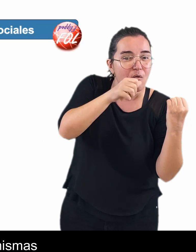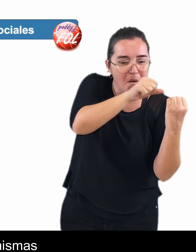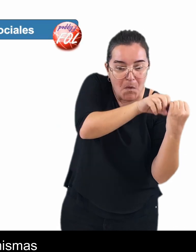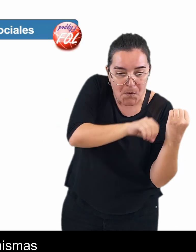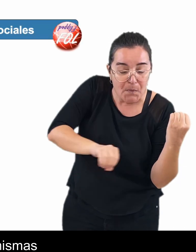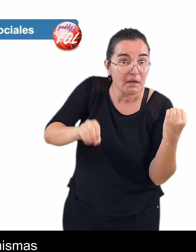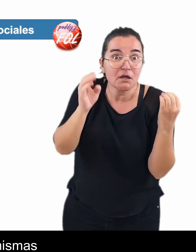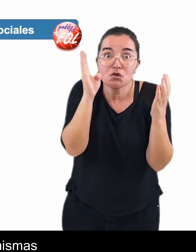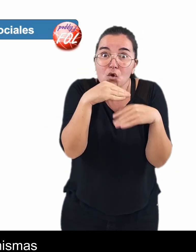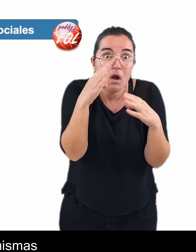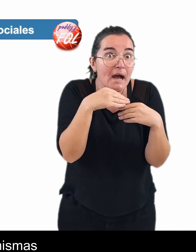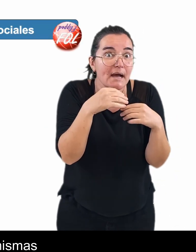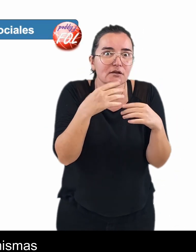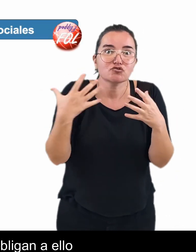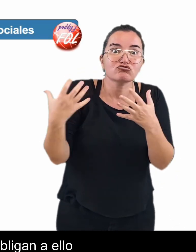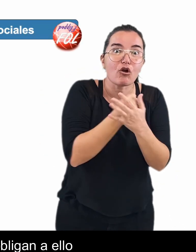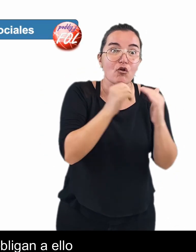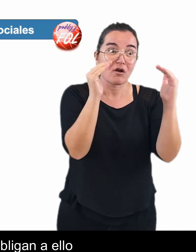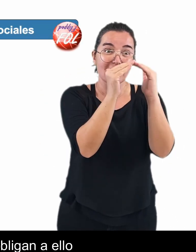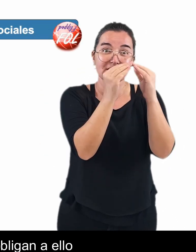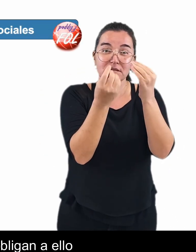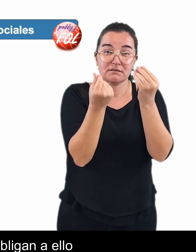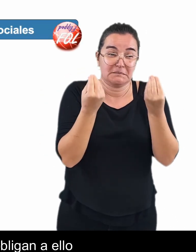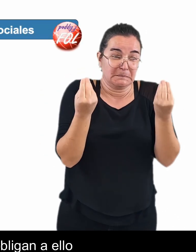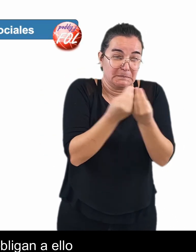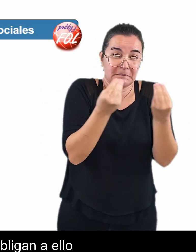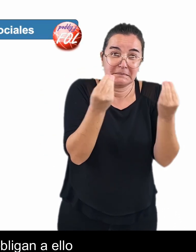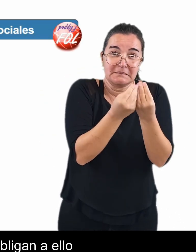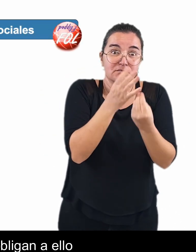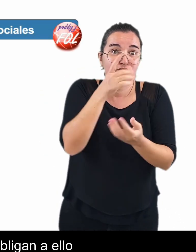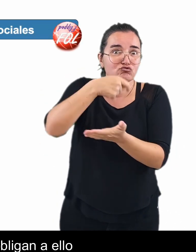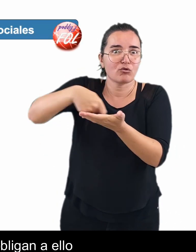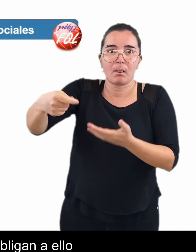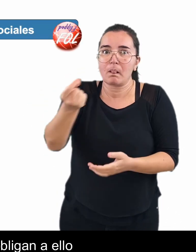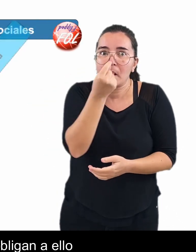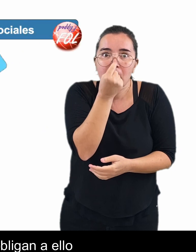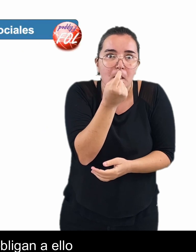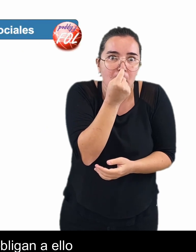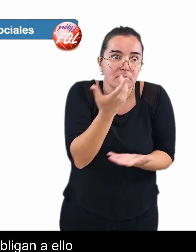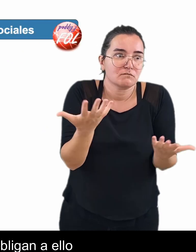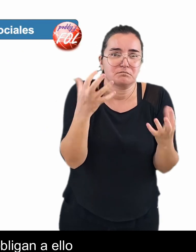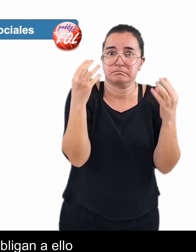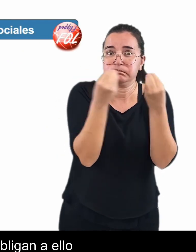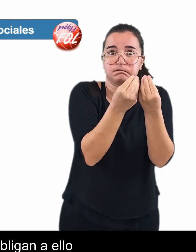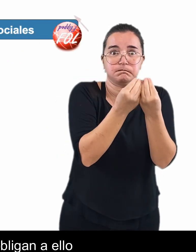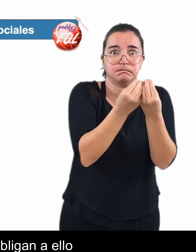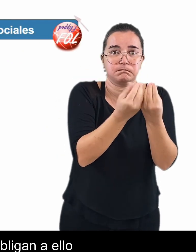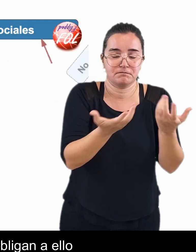y hacinarse en las mismas, pues los bajos sueldos le obligan a ello.